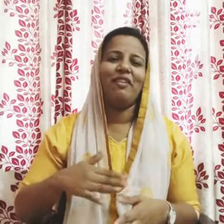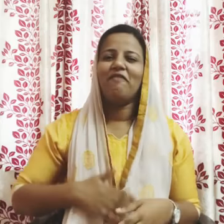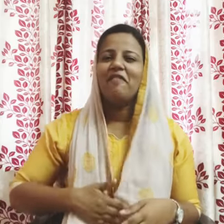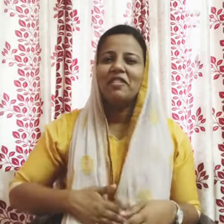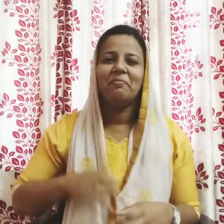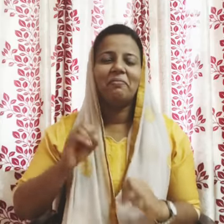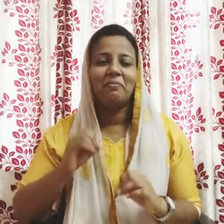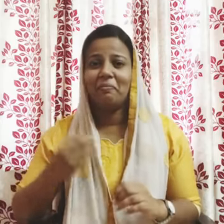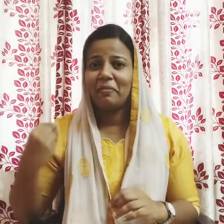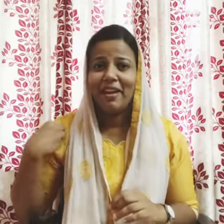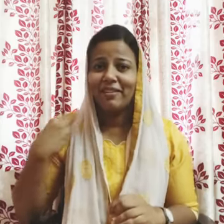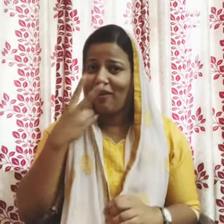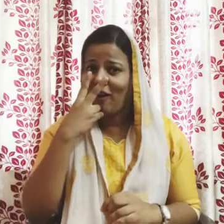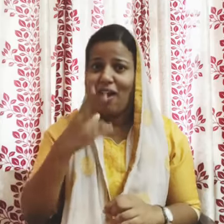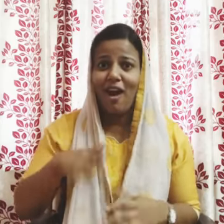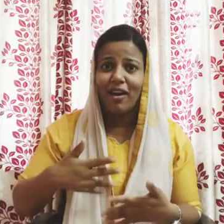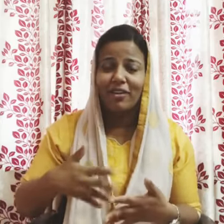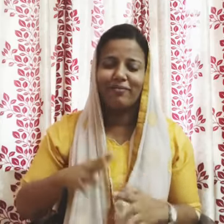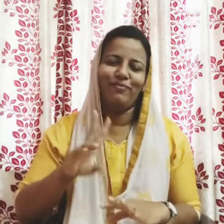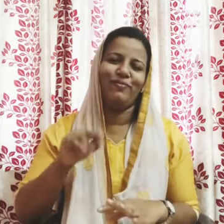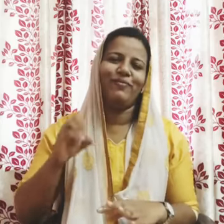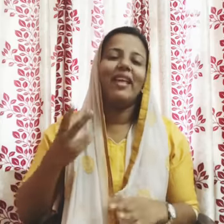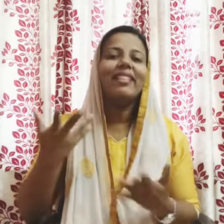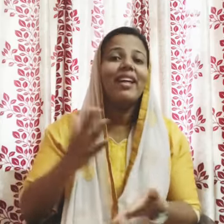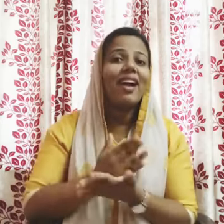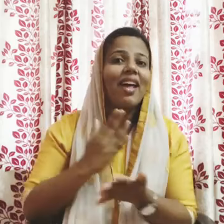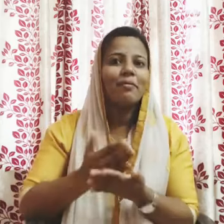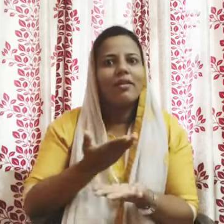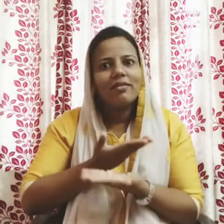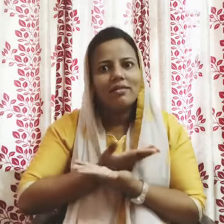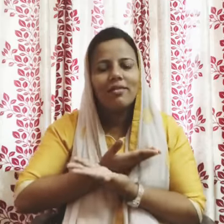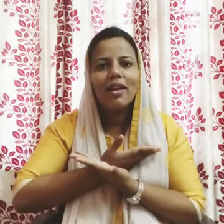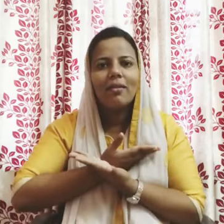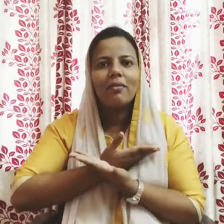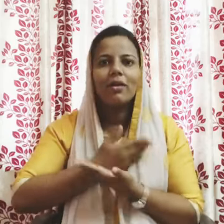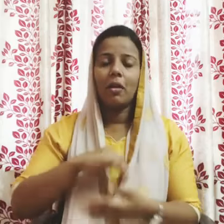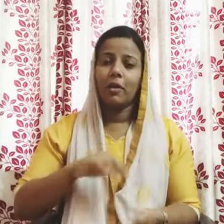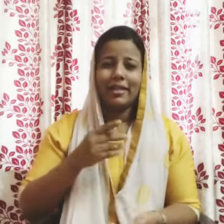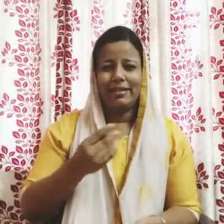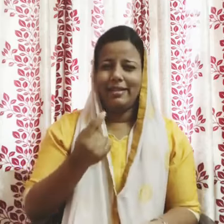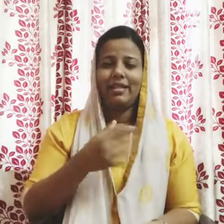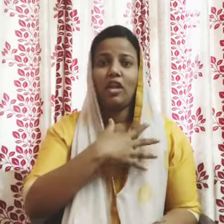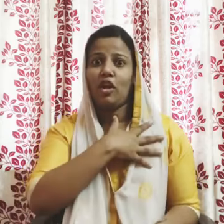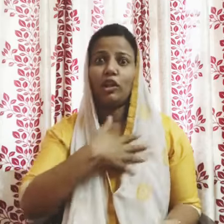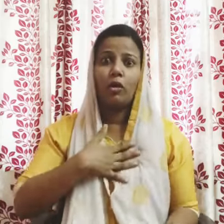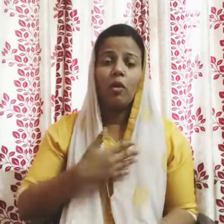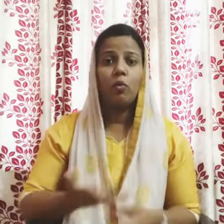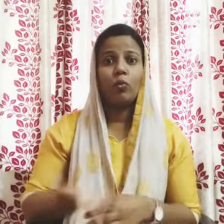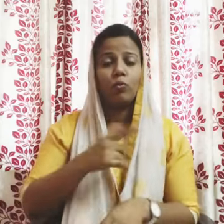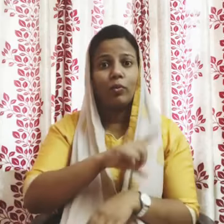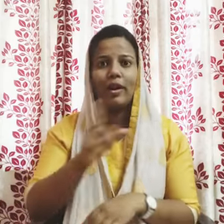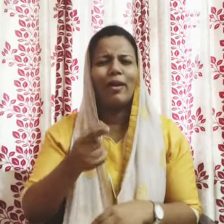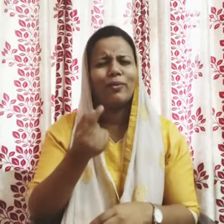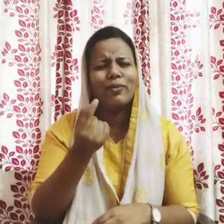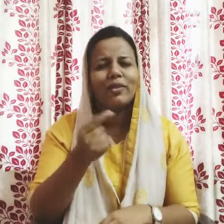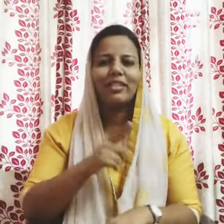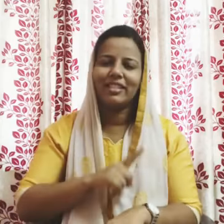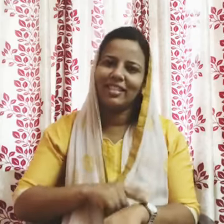അവർ വിശന്നിരിക്കുന്നത് കാണാൻ ആഗ്രഹമില്ല. കാരണം നമുക്ക് അവരോടുള്ള സ്നേഹമാണ്. അതുകൊണ്ട് നമുക്ക് അവരോടുള്ള കോപം എത്ര നേരത്തേക്കുണ്ട്? അല്പസമയത്തേക്കേ ഉള്ളൂ.